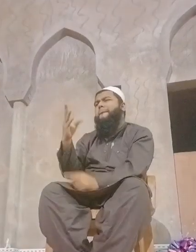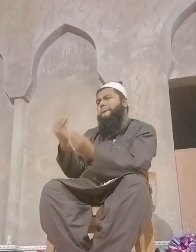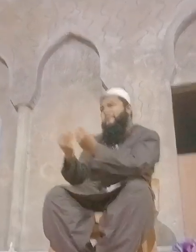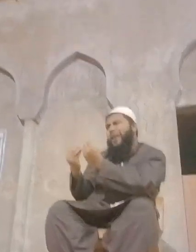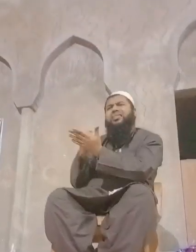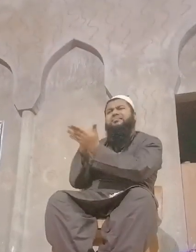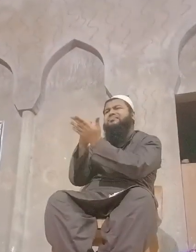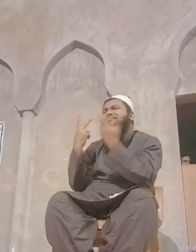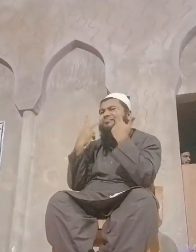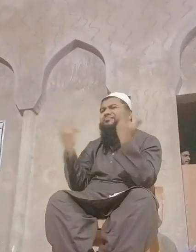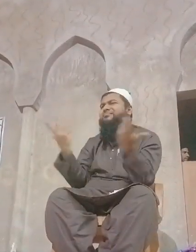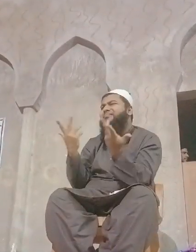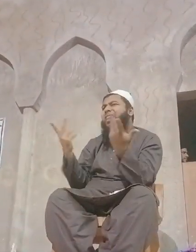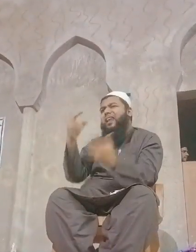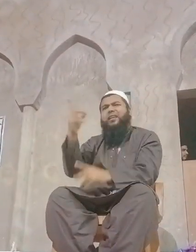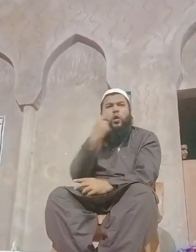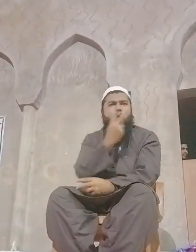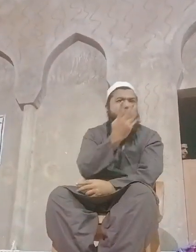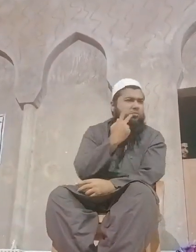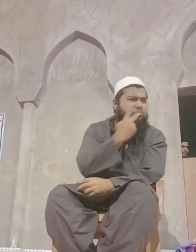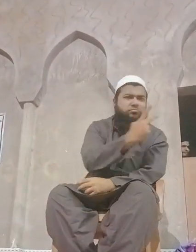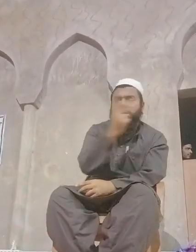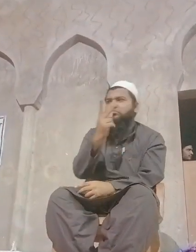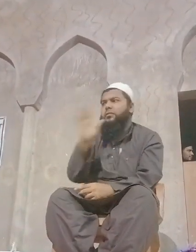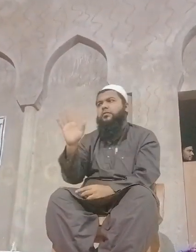4 মাস জামাতে যাবে, আগে মদতটা থেকে নেবে, তারপরে যাবে।